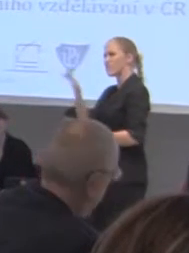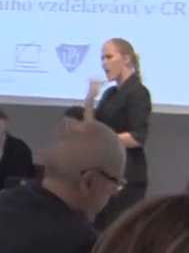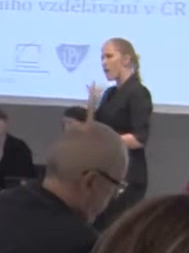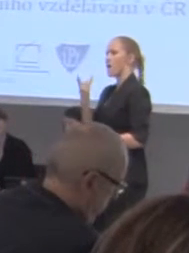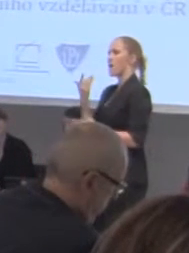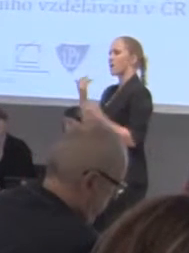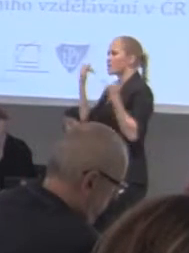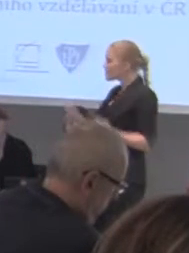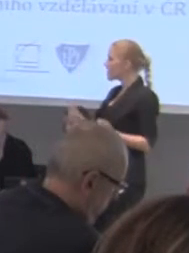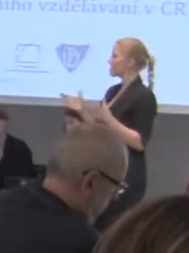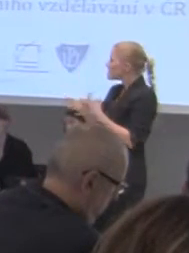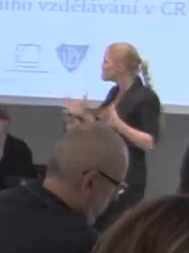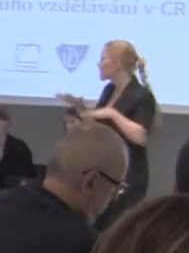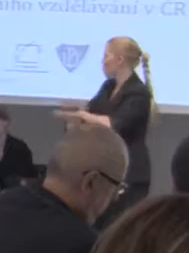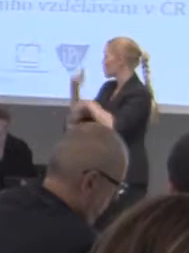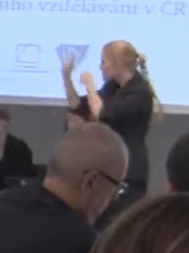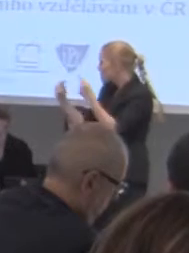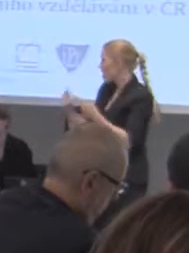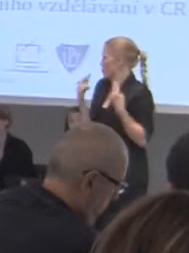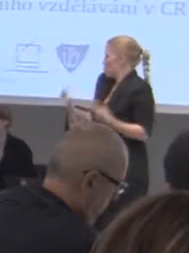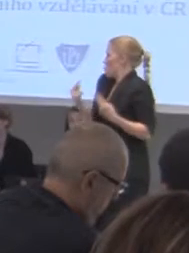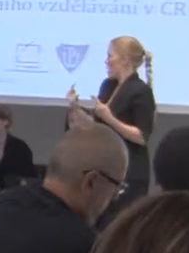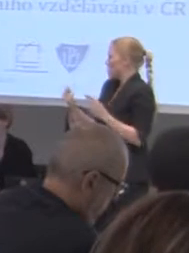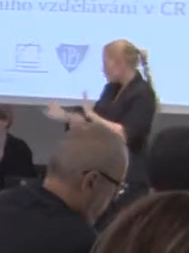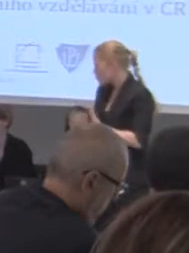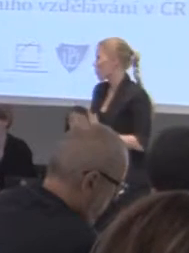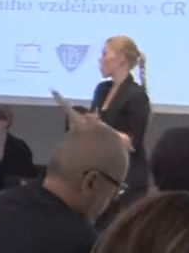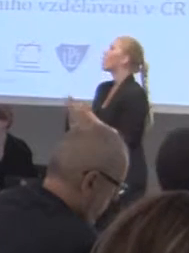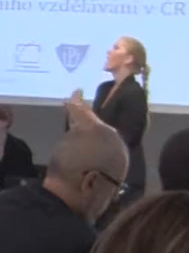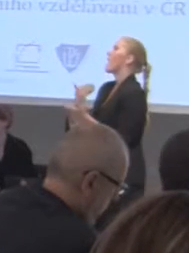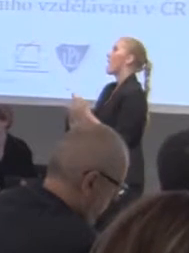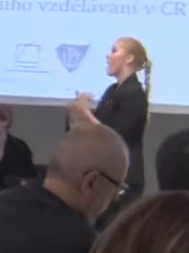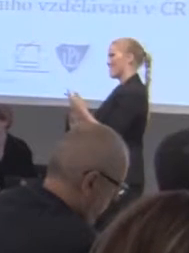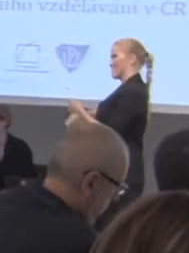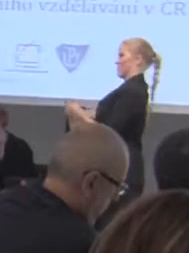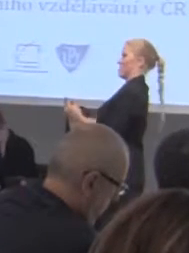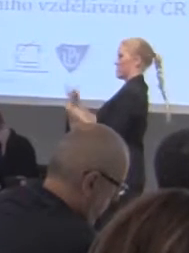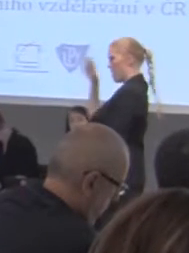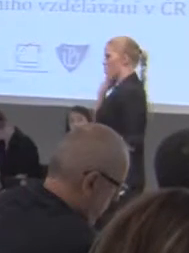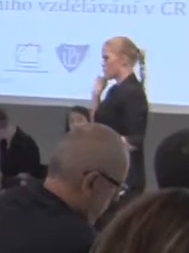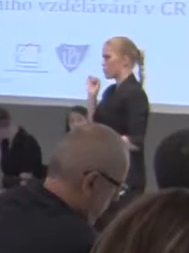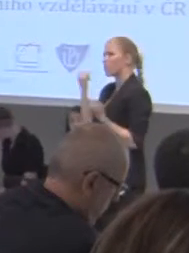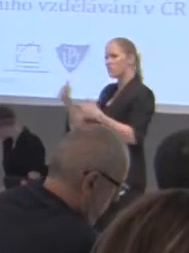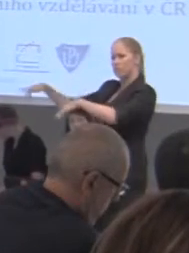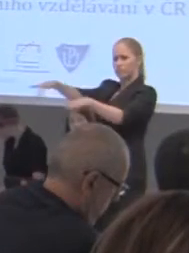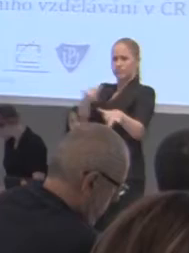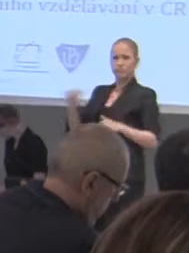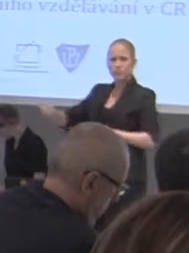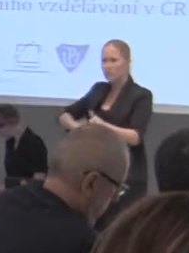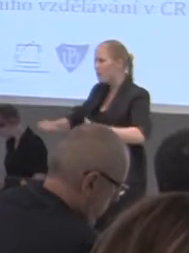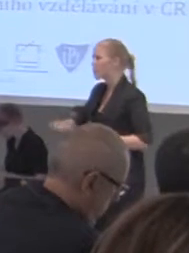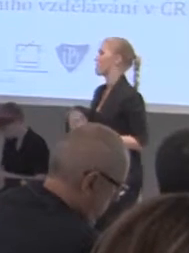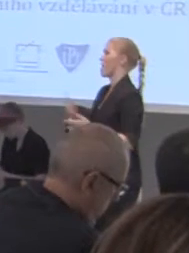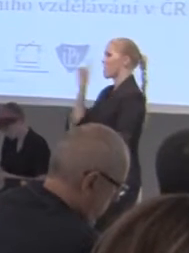se vy tady dnes sešli. Jsou tady mezi vámi rodiče postižených dětí, ředitelé škol,